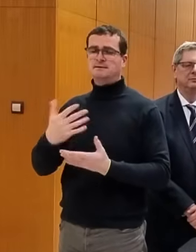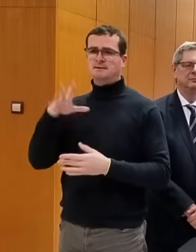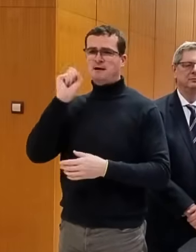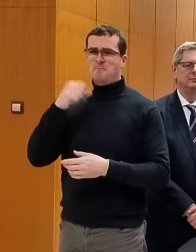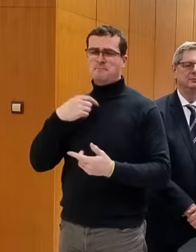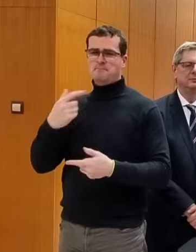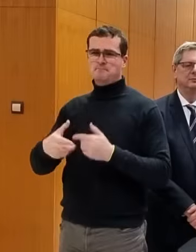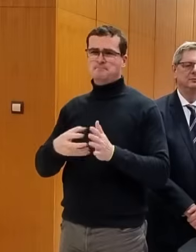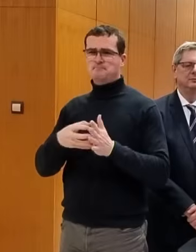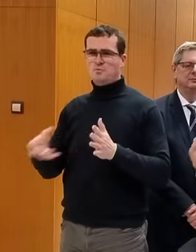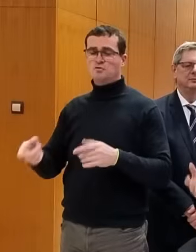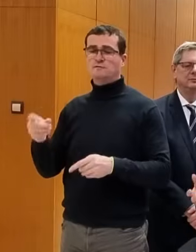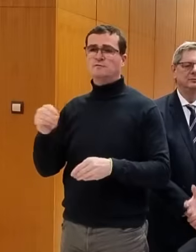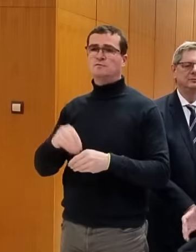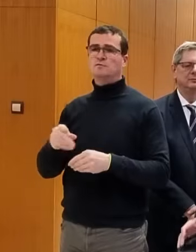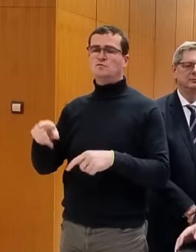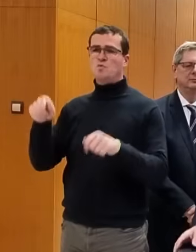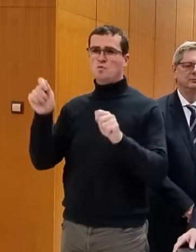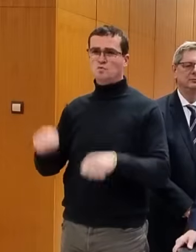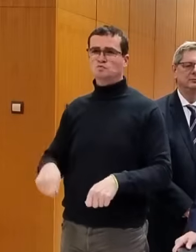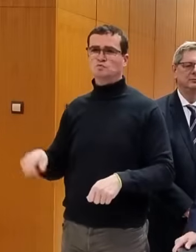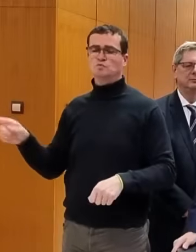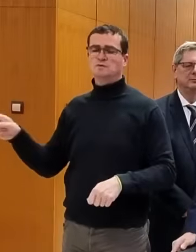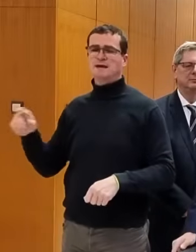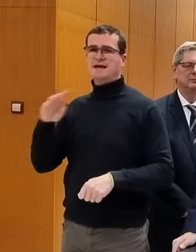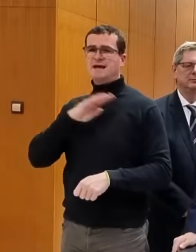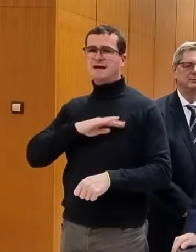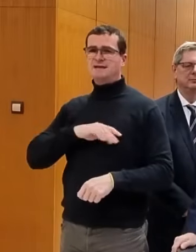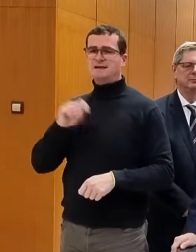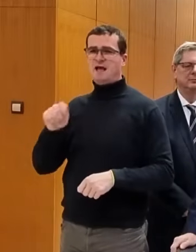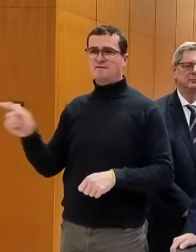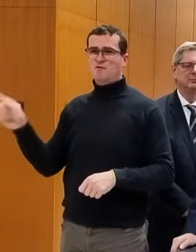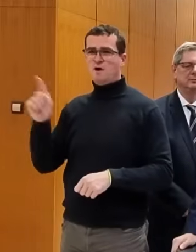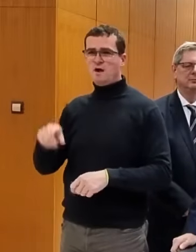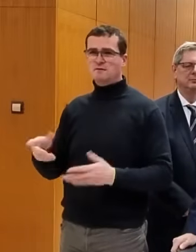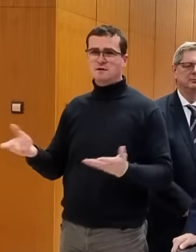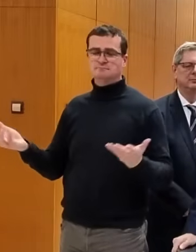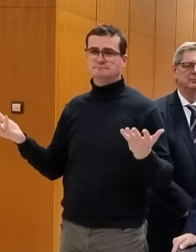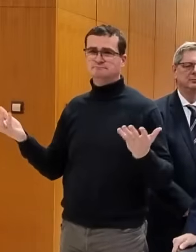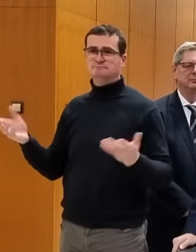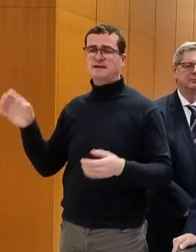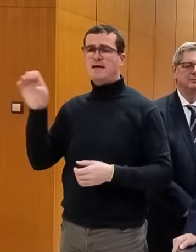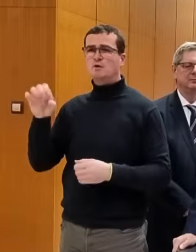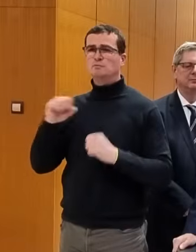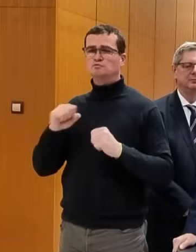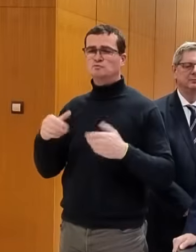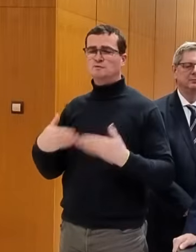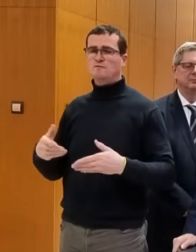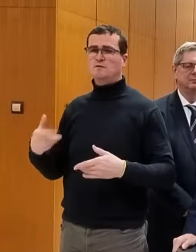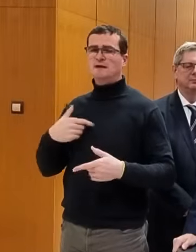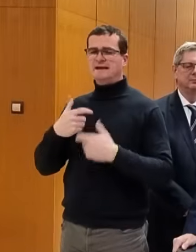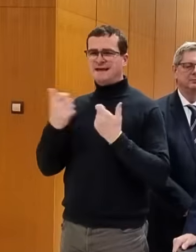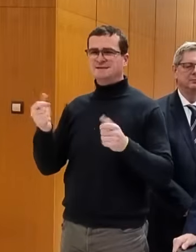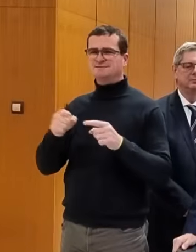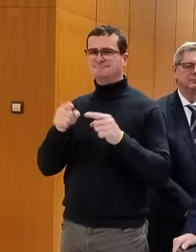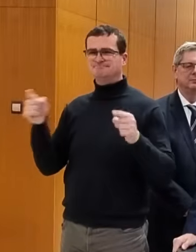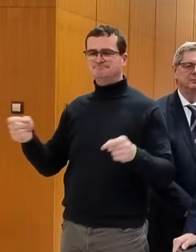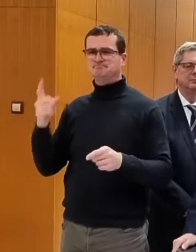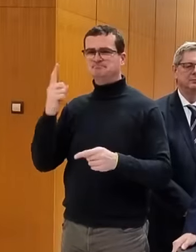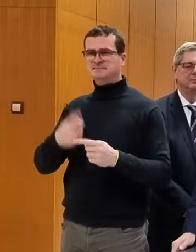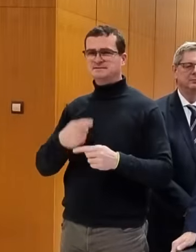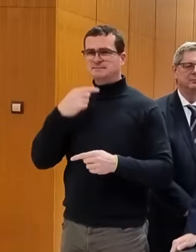budú pokračovať ďalej. To je nakoniec rozhodnutia generálneho advokáta Európskeho súdneho dvora. Jasná definícia, keď